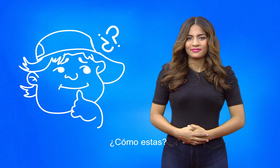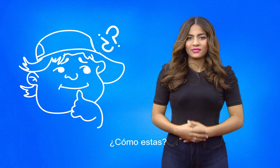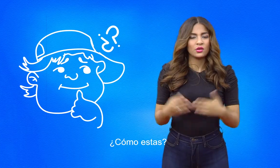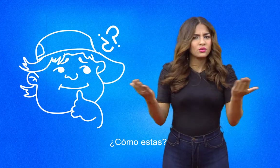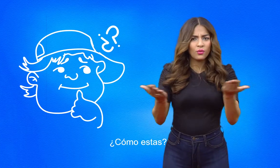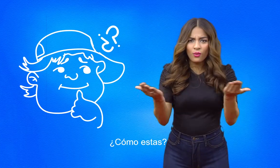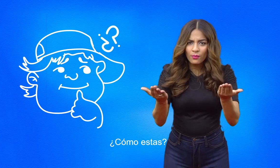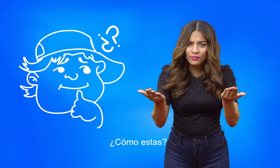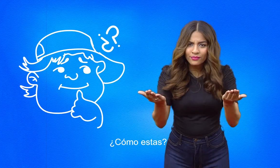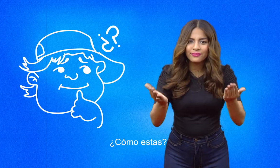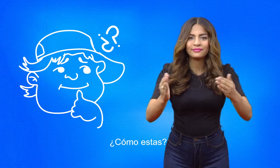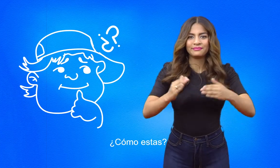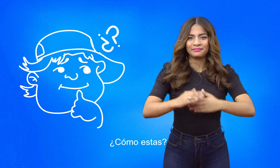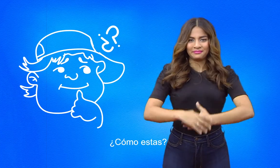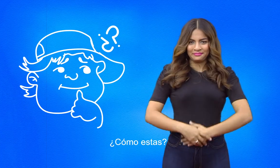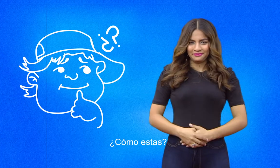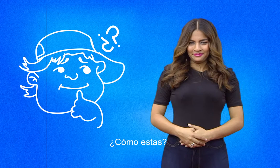¿Cómo estás?